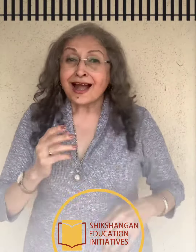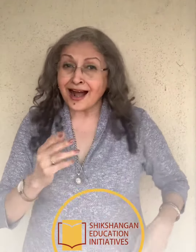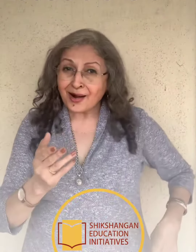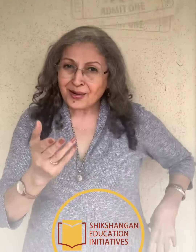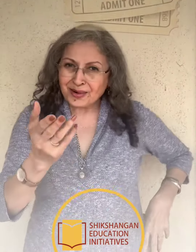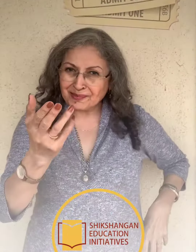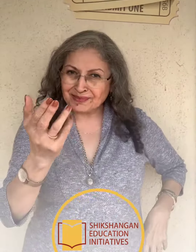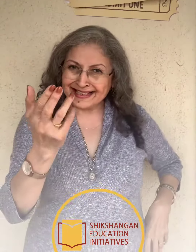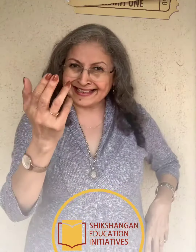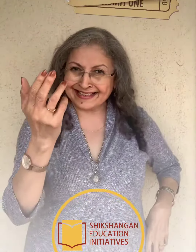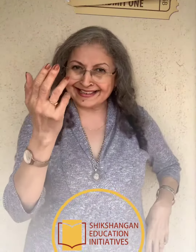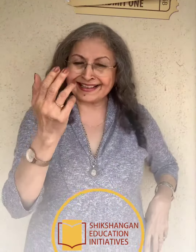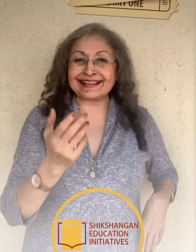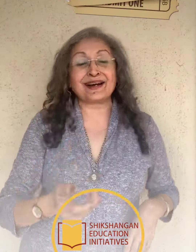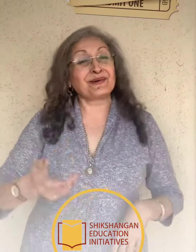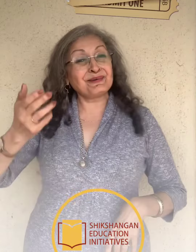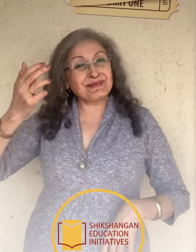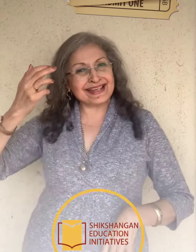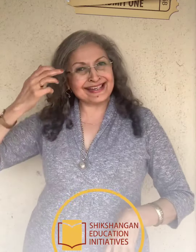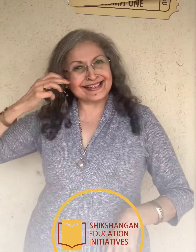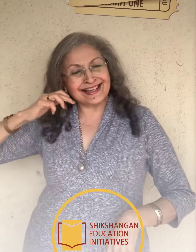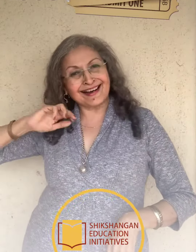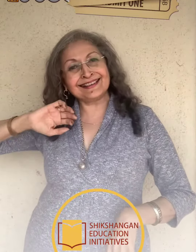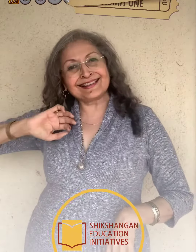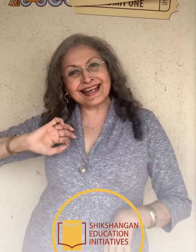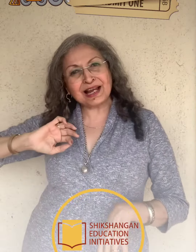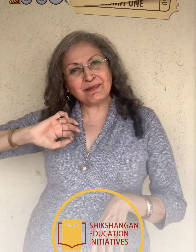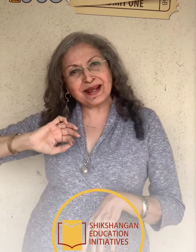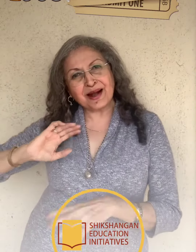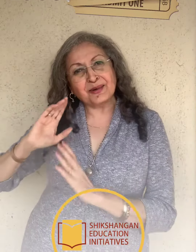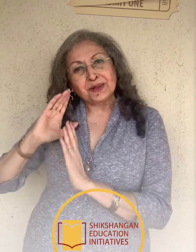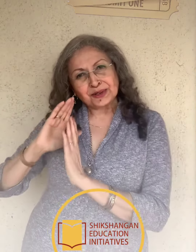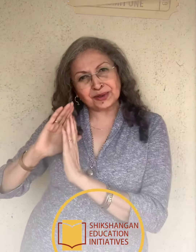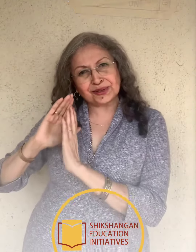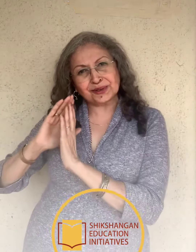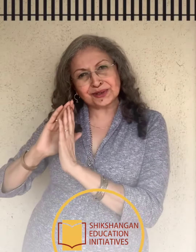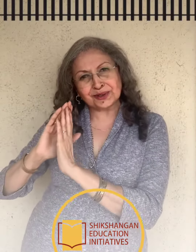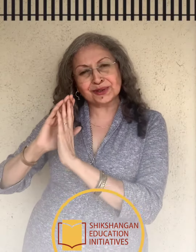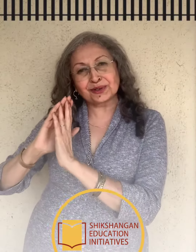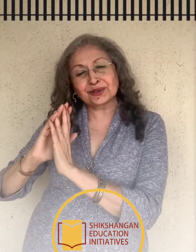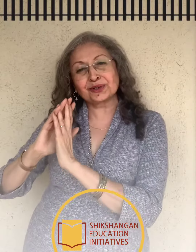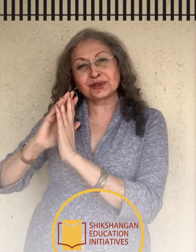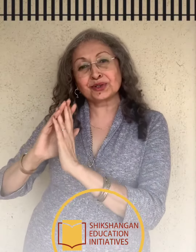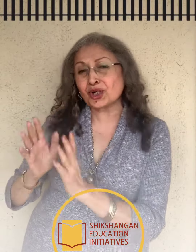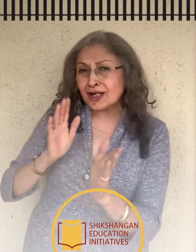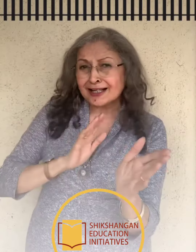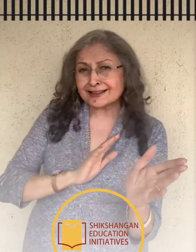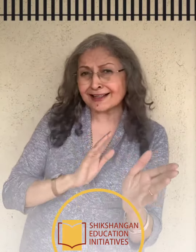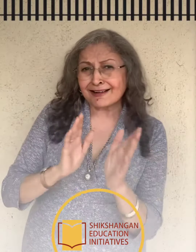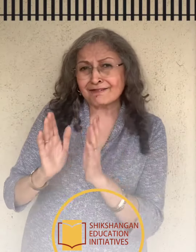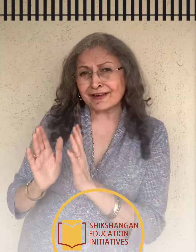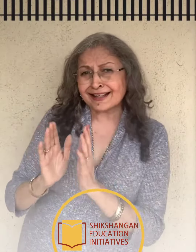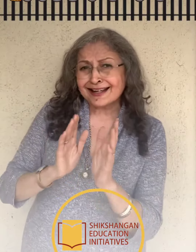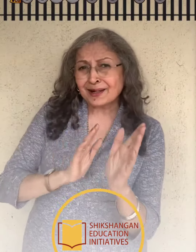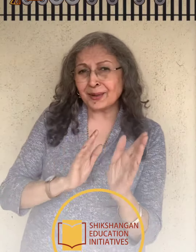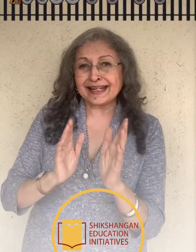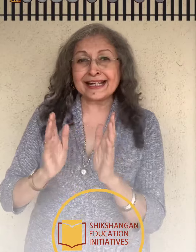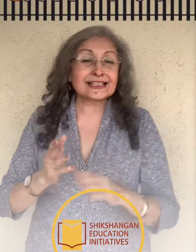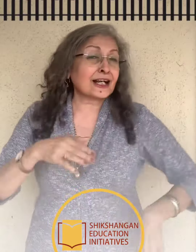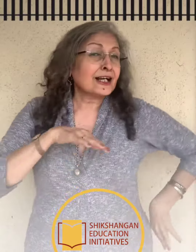आओ अपनी टिकट कटाओ मेरे साथ रेल में आओ चुप चुप चुप चुप चुप चुप चुप तड़क फड़क लोहे की सड़क